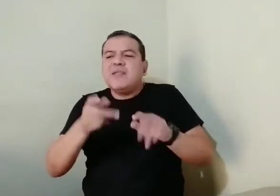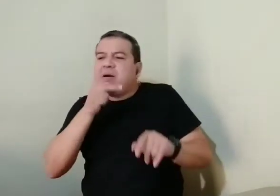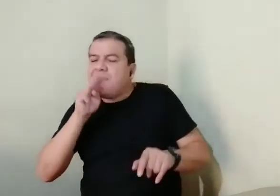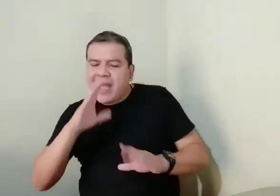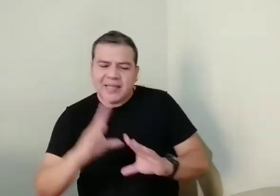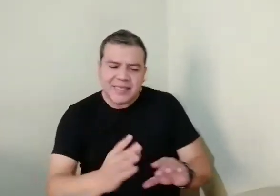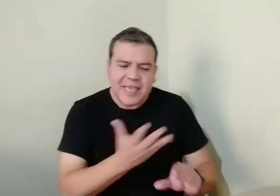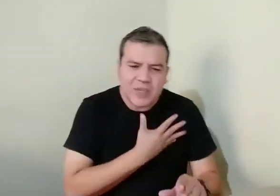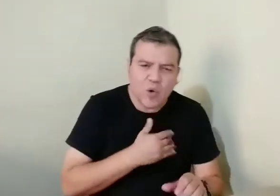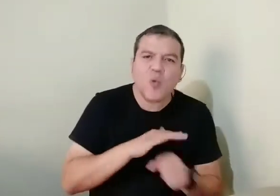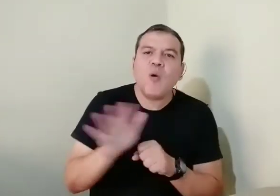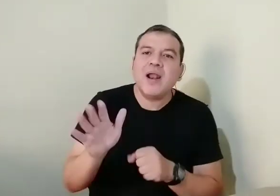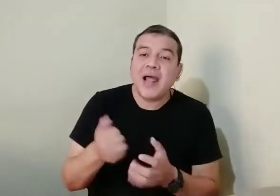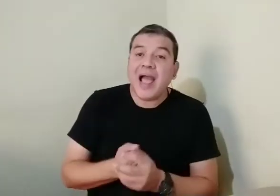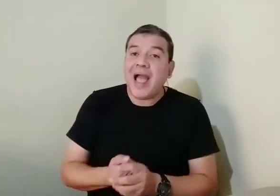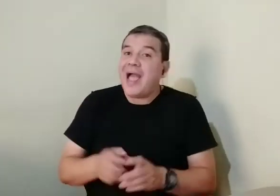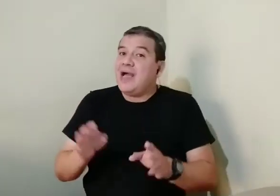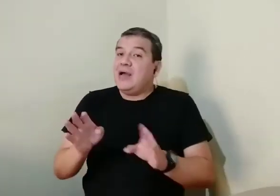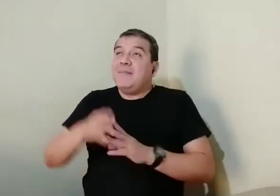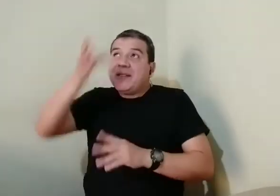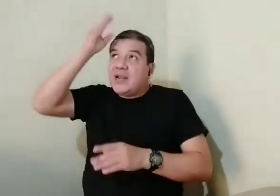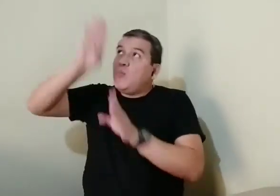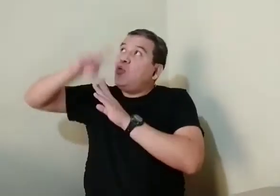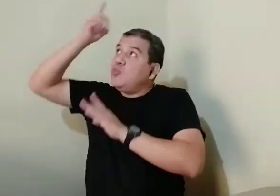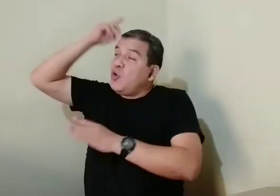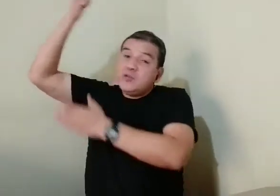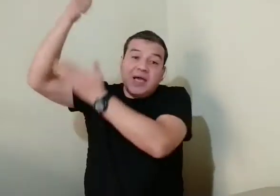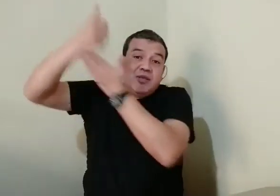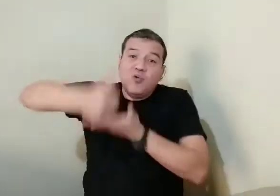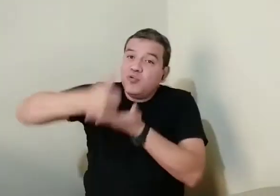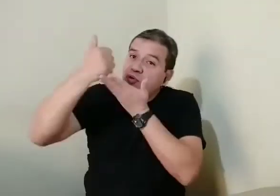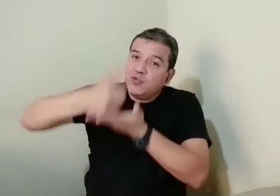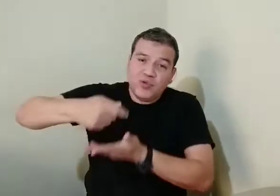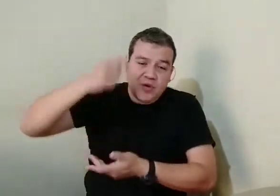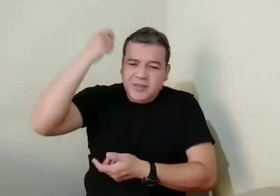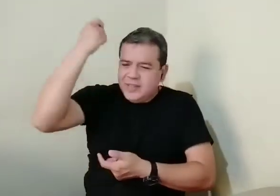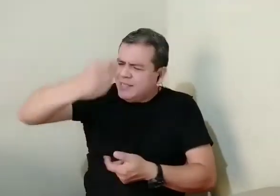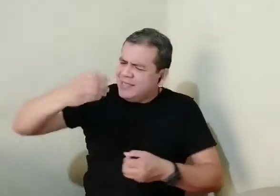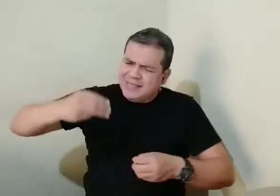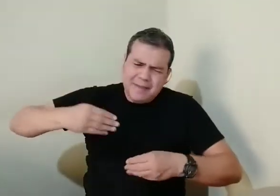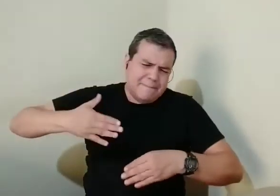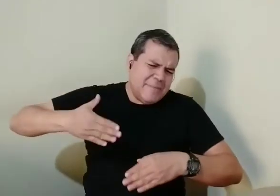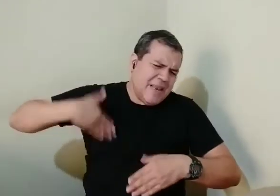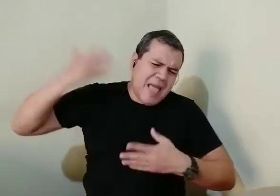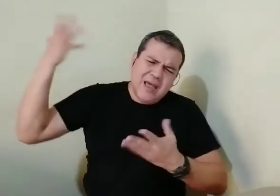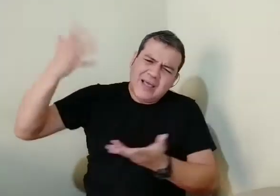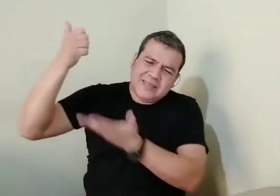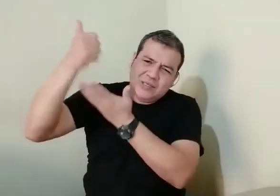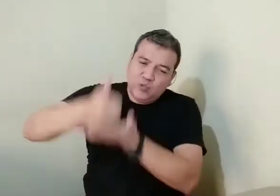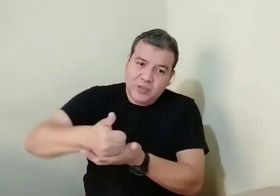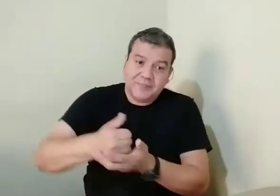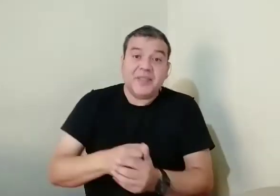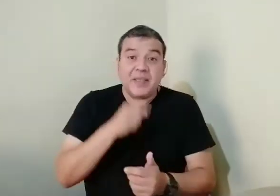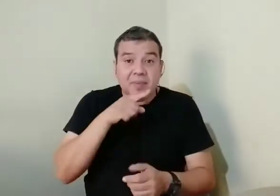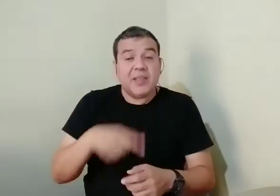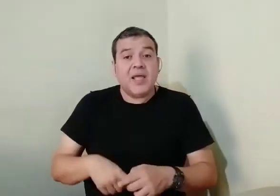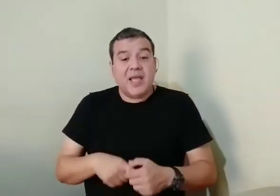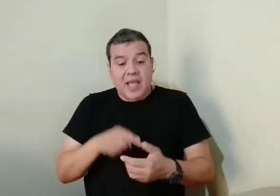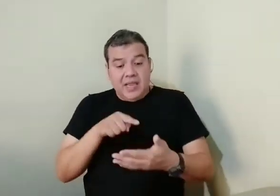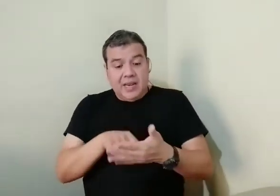se les dio una clara advertencia de no olvidar todo lo que Dios había hecho por ellos.